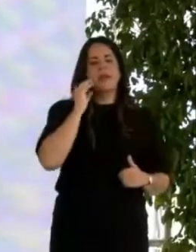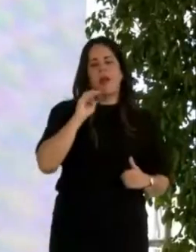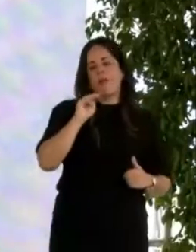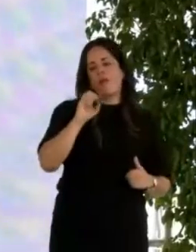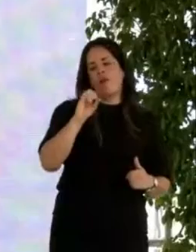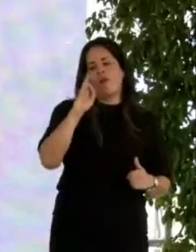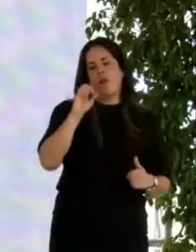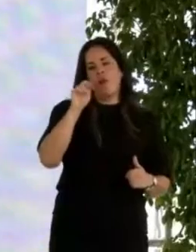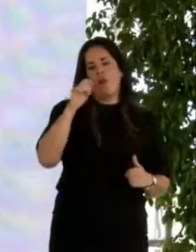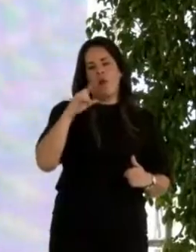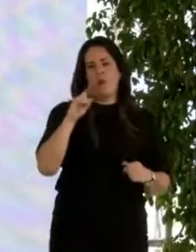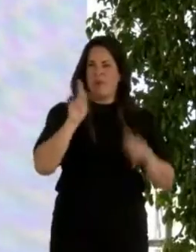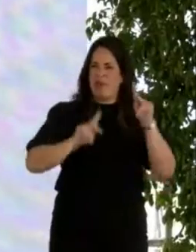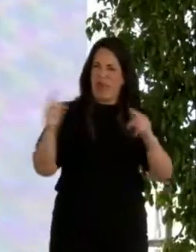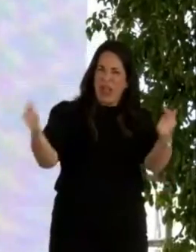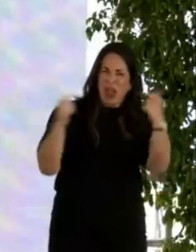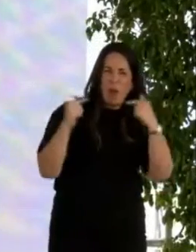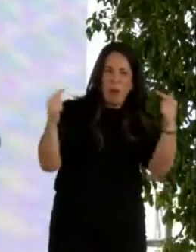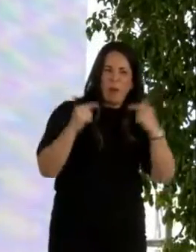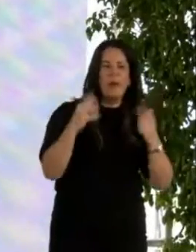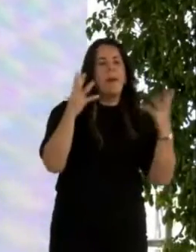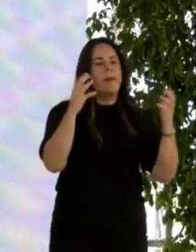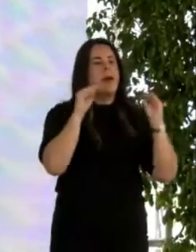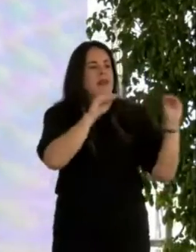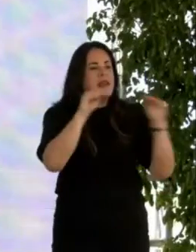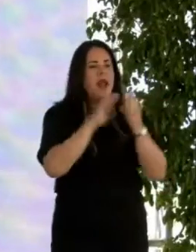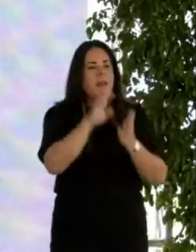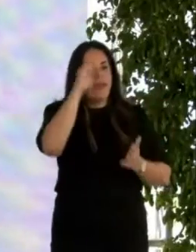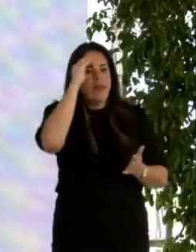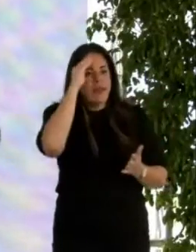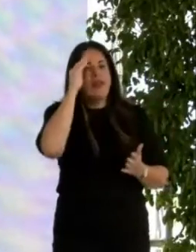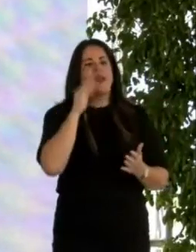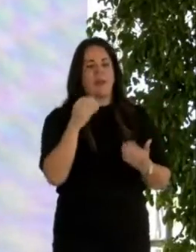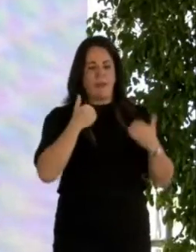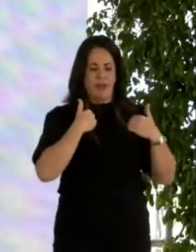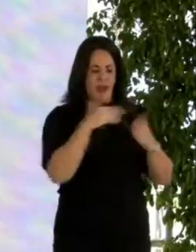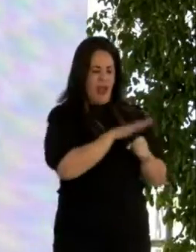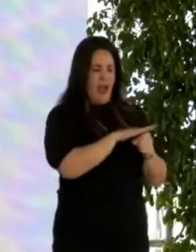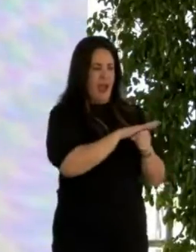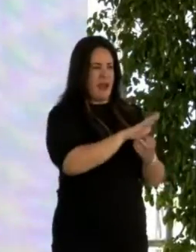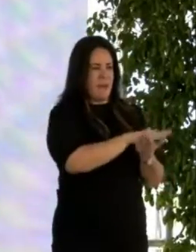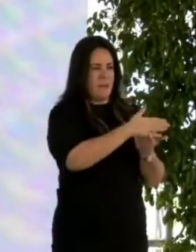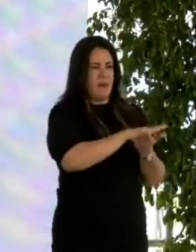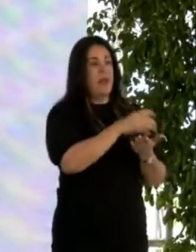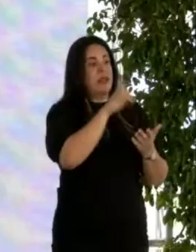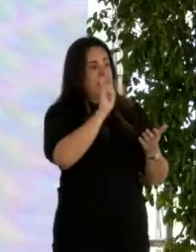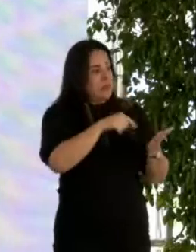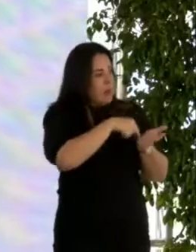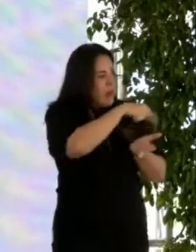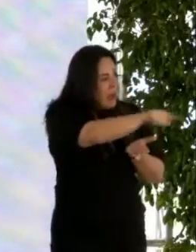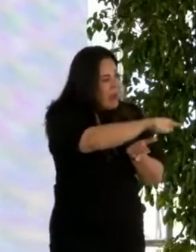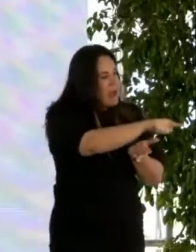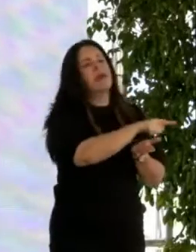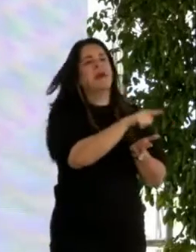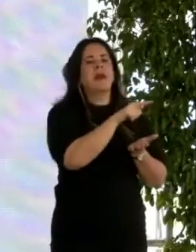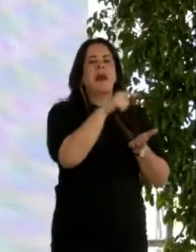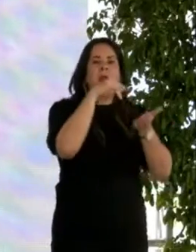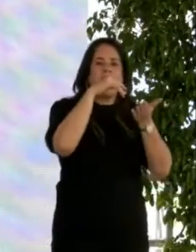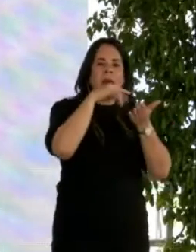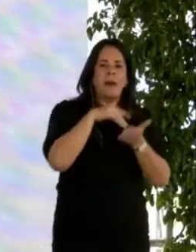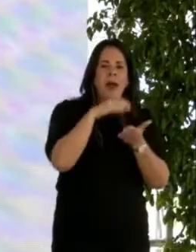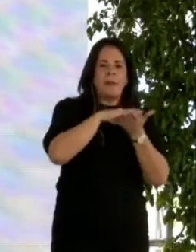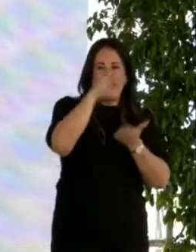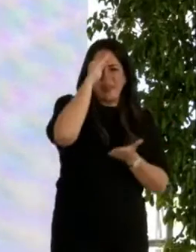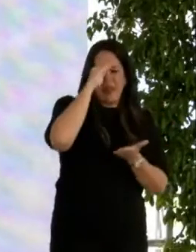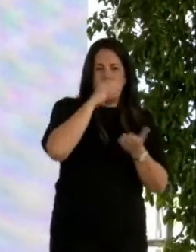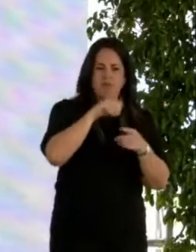aprender a hacer mofongo, se tomen un trago y va a haber una cocina donde tú vas a pagar y vas a tener una experiencia culinaria donde vas a aprender